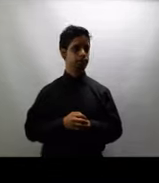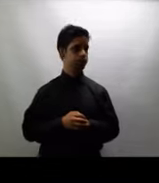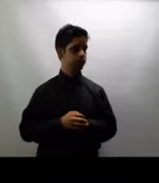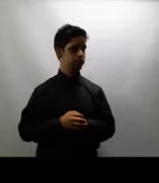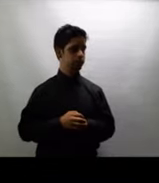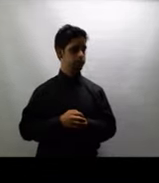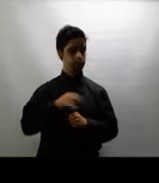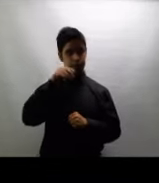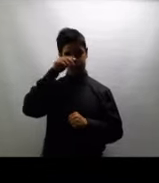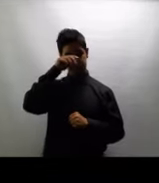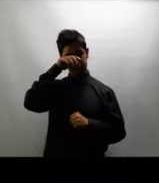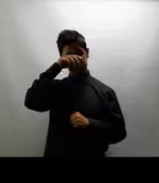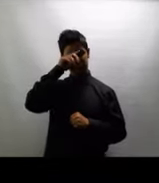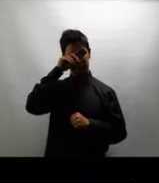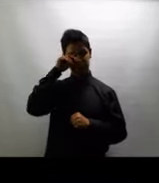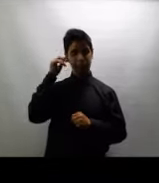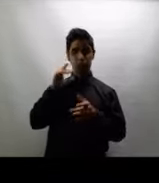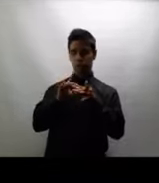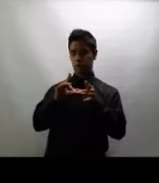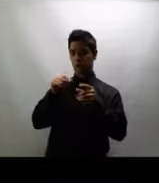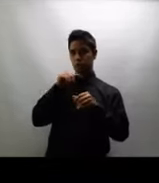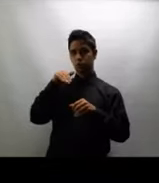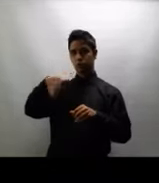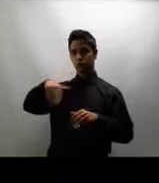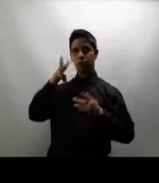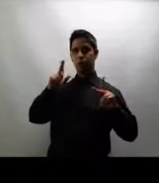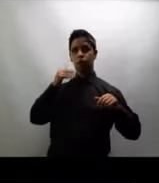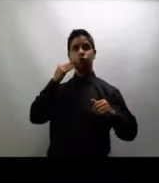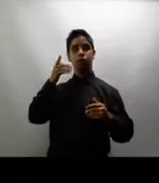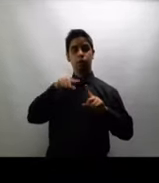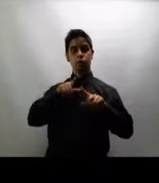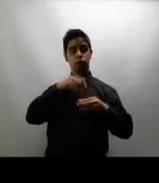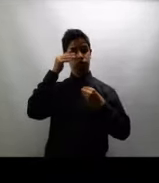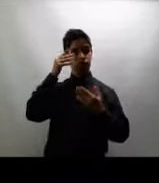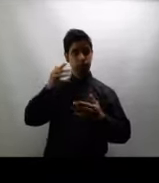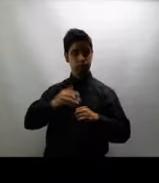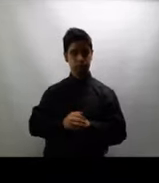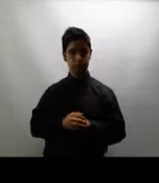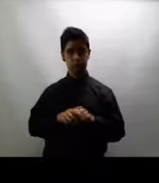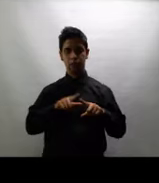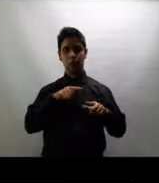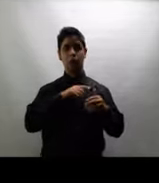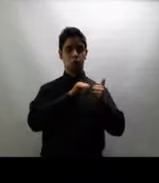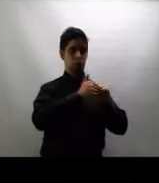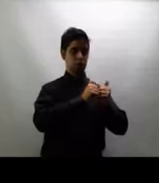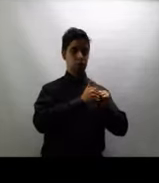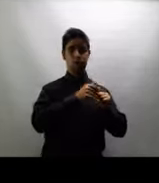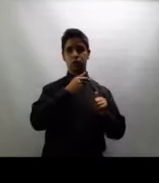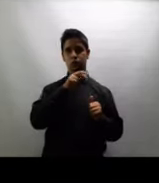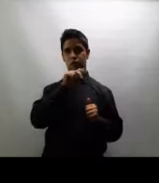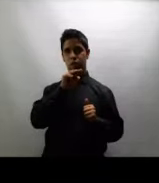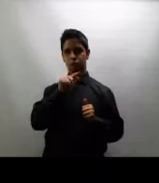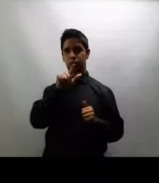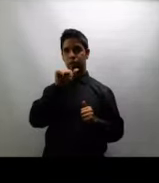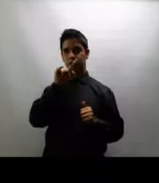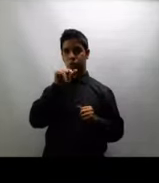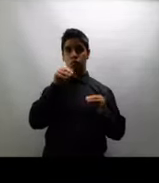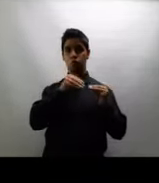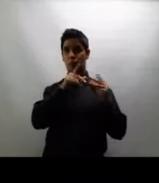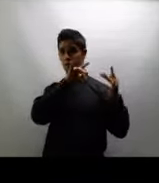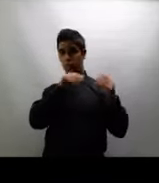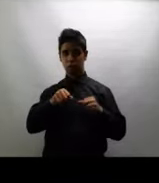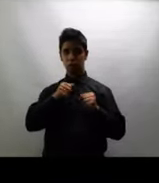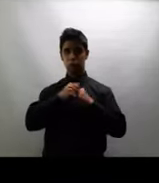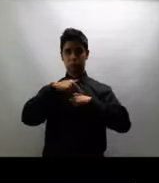que nadie se ha enterado, pero se lo digo. Estas competencias del Grammy Latino son cada vez más fuertes.